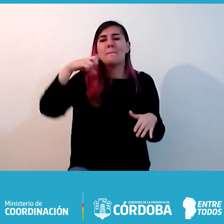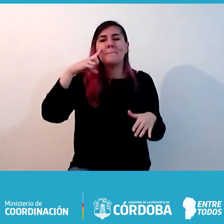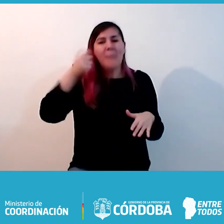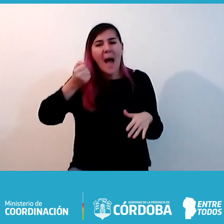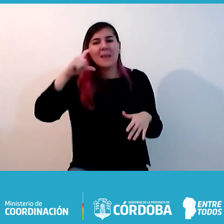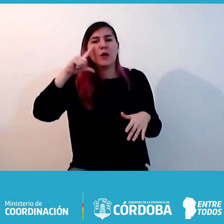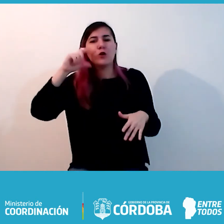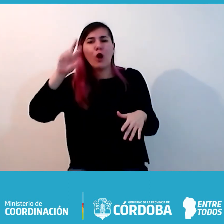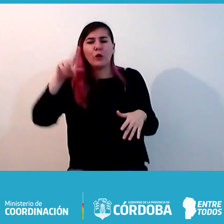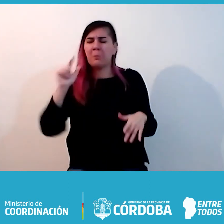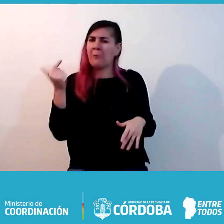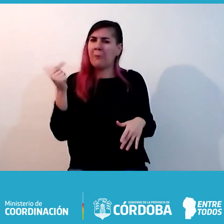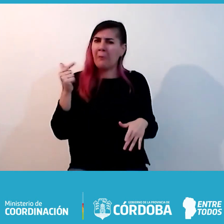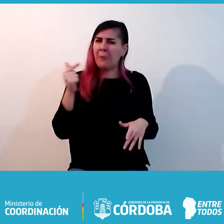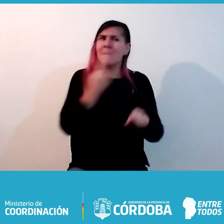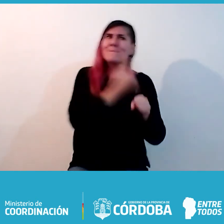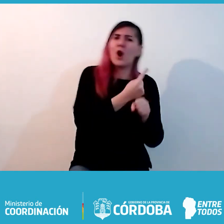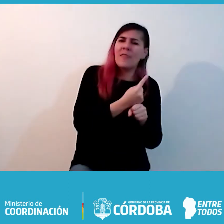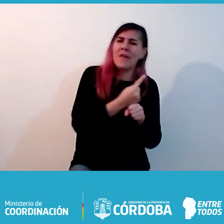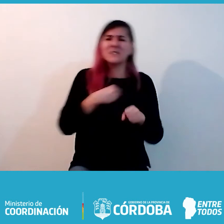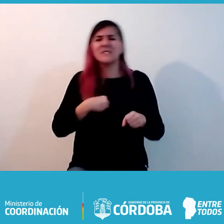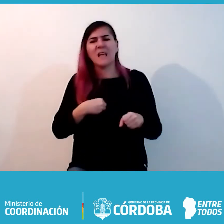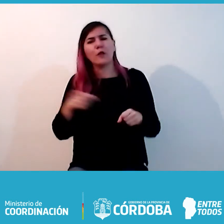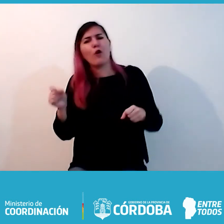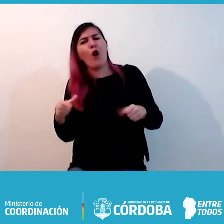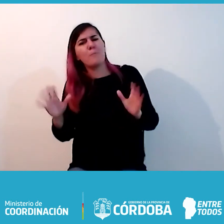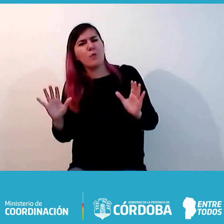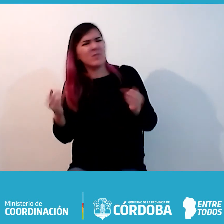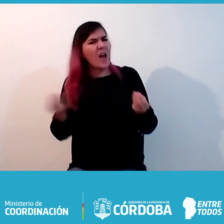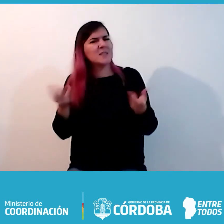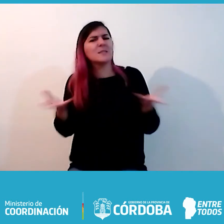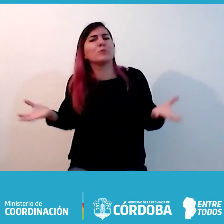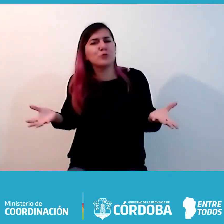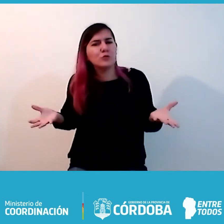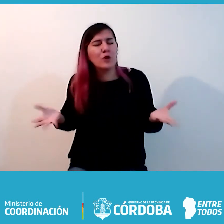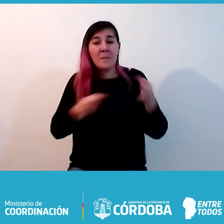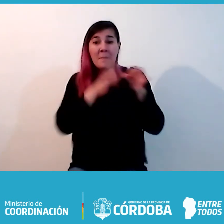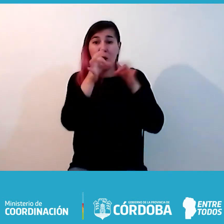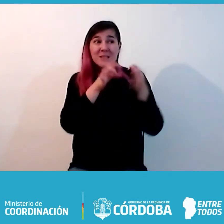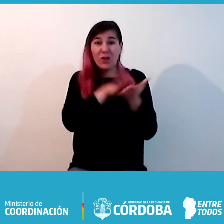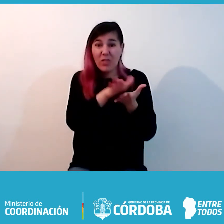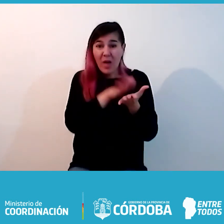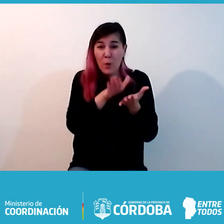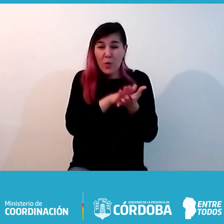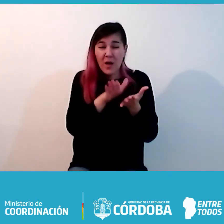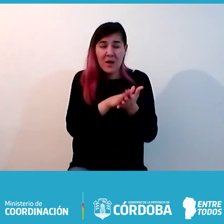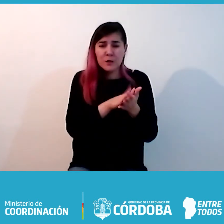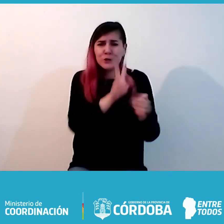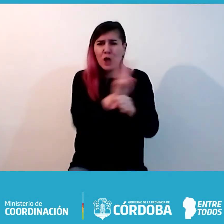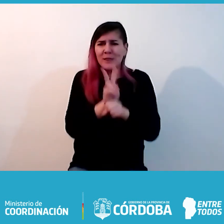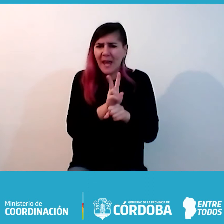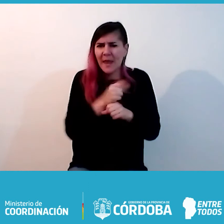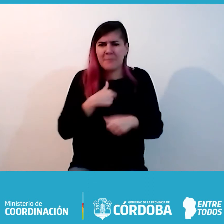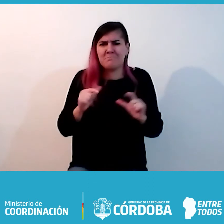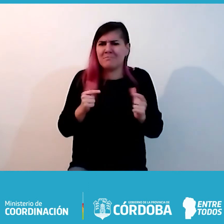con las prioridades, con el sentido común? ¿Qué hacemos con un proyecto que no tenemos que endeudar sin poder sostener siquiera con lo